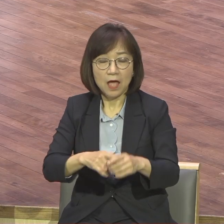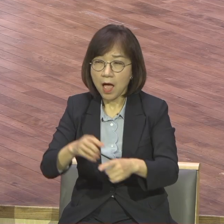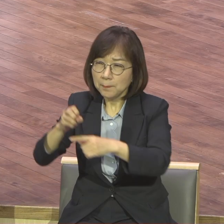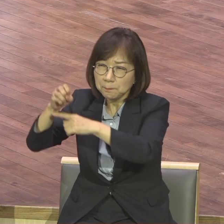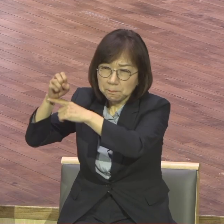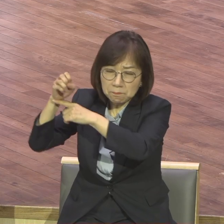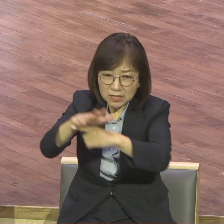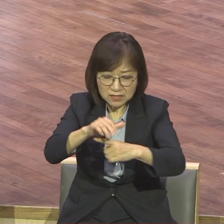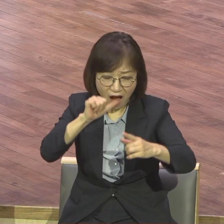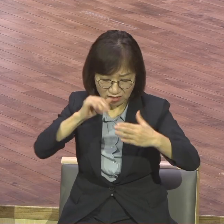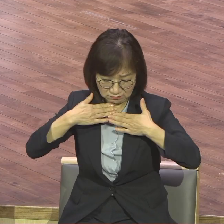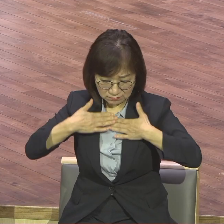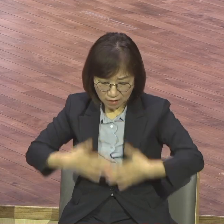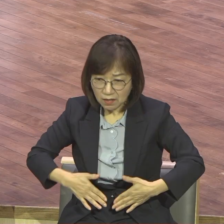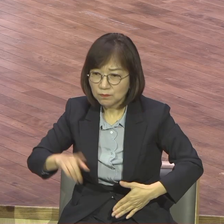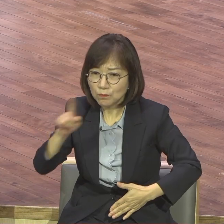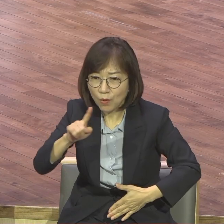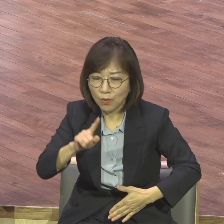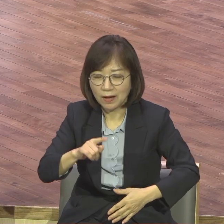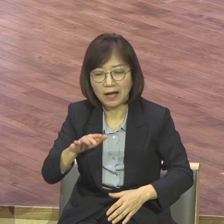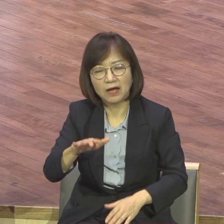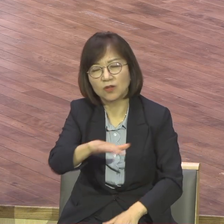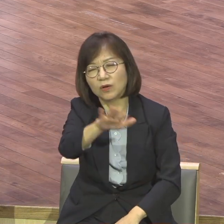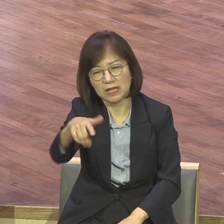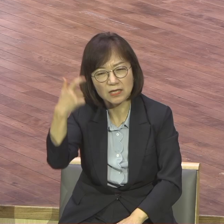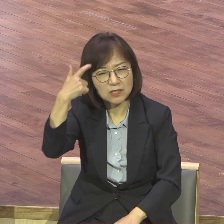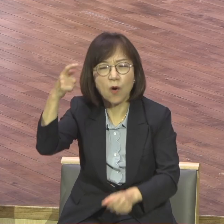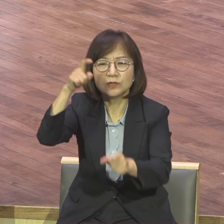말이 무슨 말이에요? 영적 싸움을 싸우라.